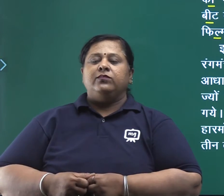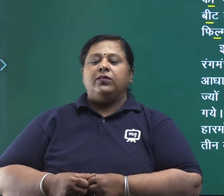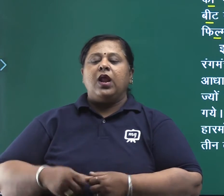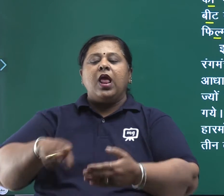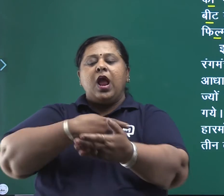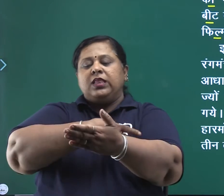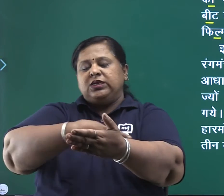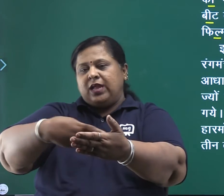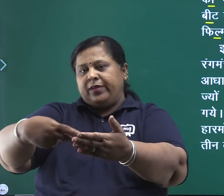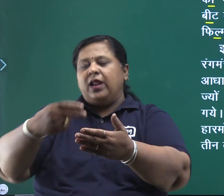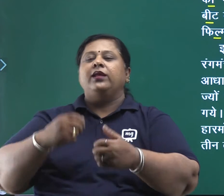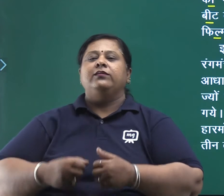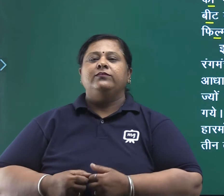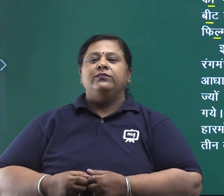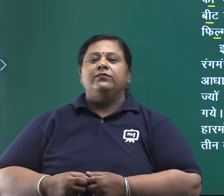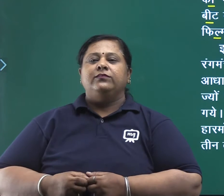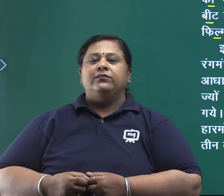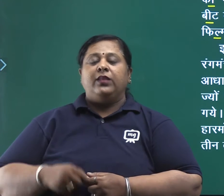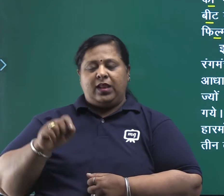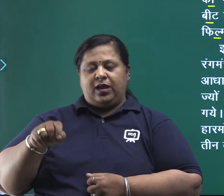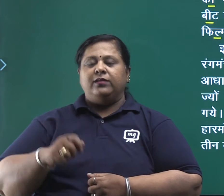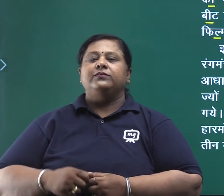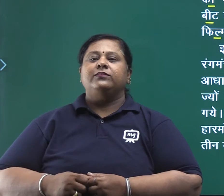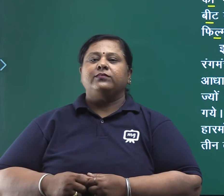अर्देशीर एम ईरानी ने